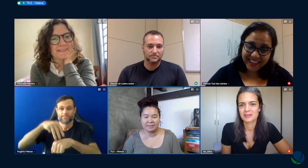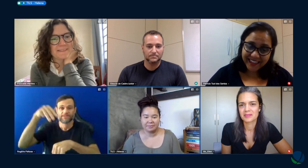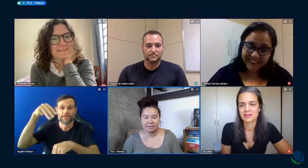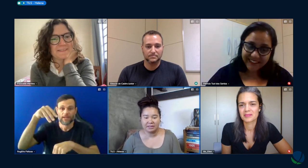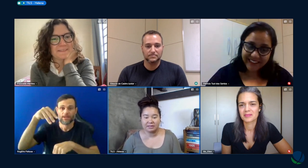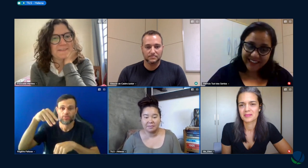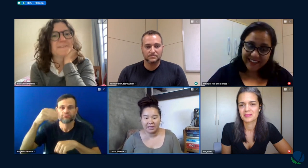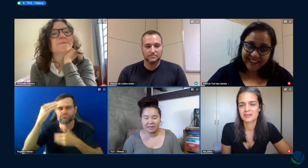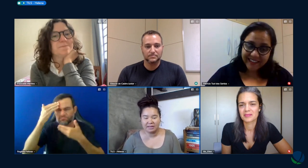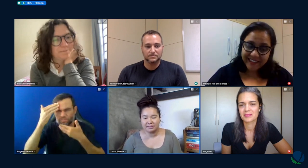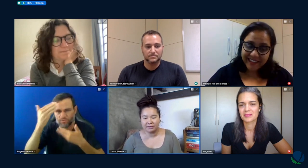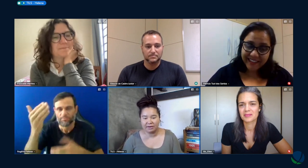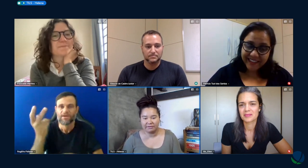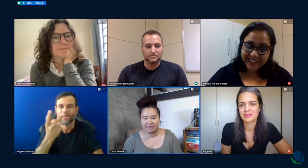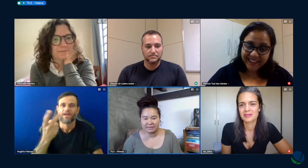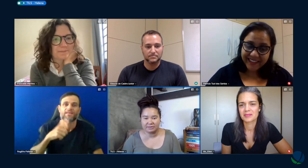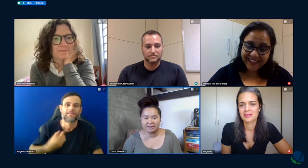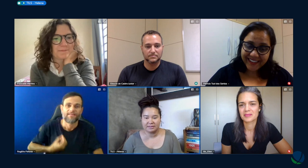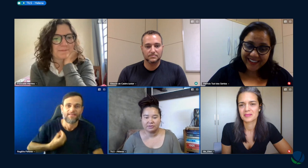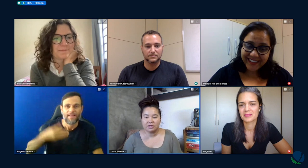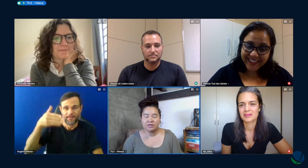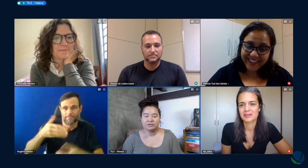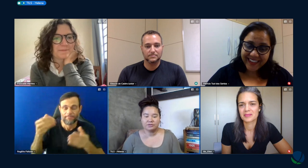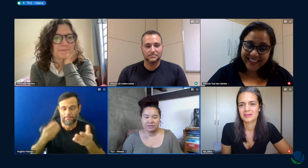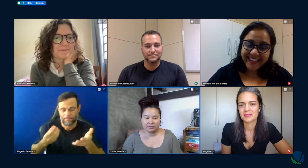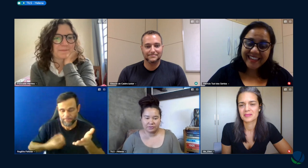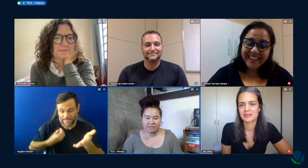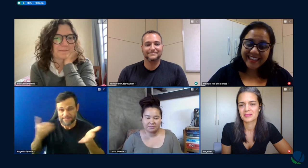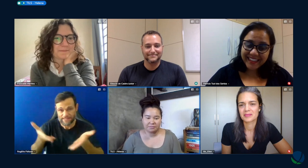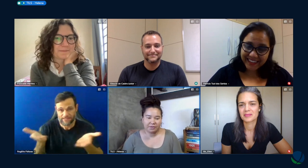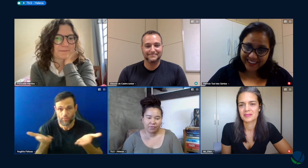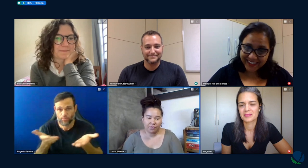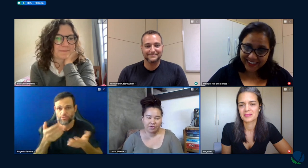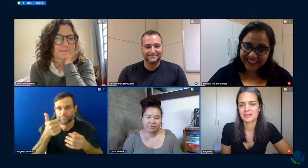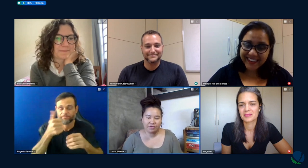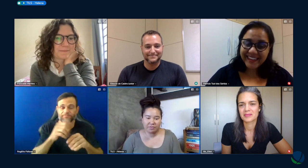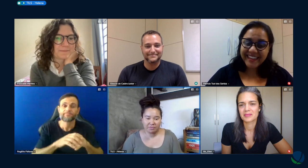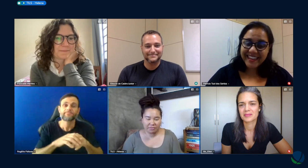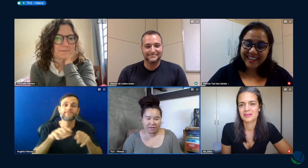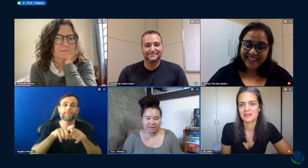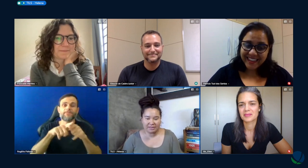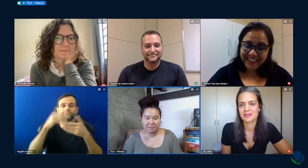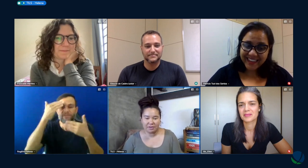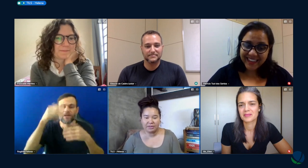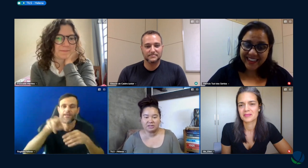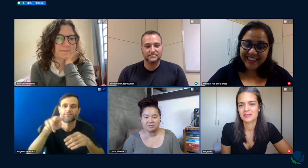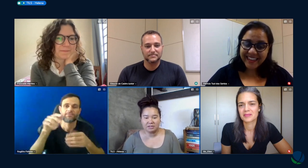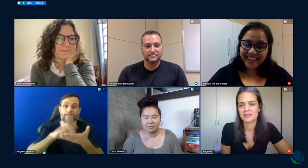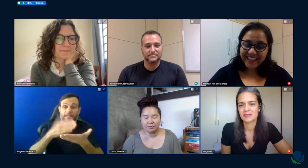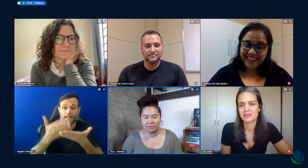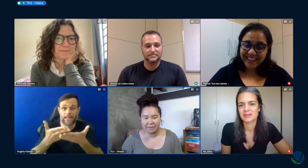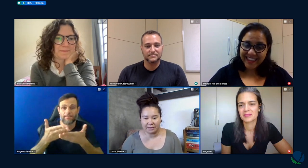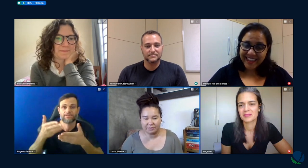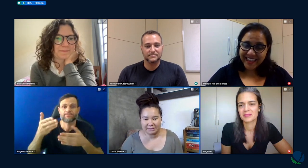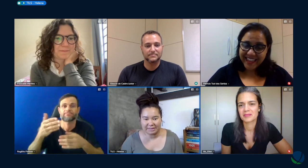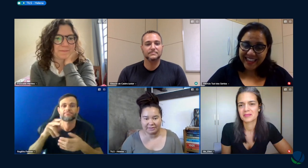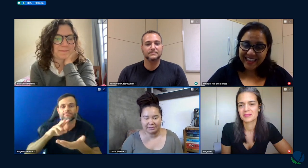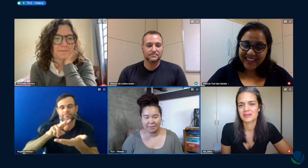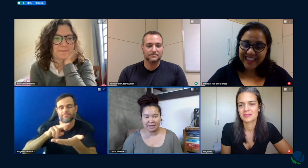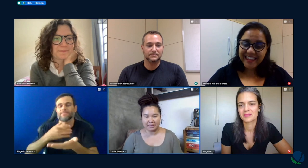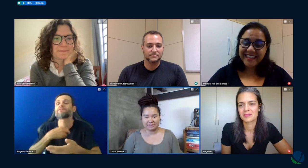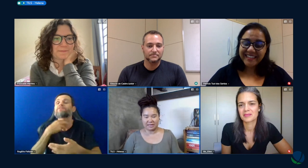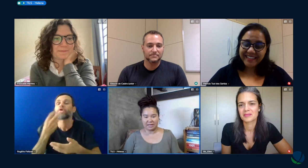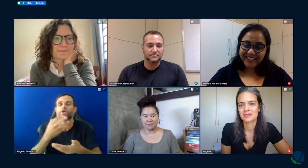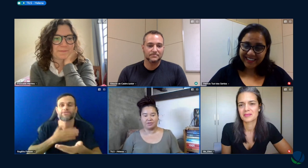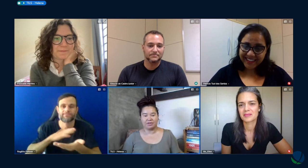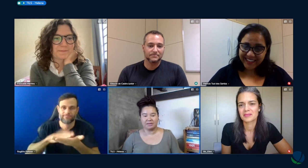parte dessa banca, também desde a qualificação, trazendo sugestões e com o objetivo de trazer melhorias mesmo para o trabalho do mestrado. Também